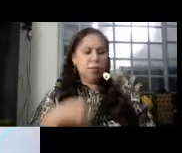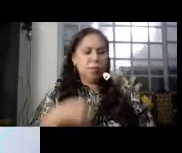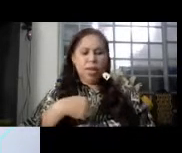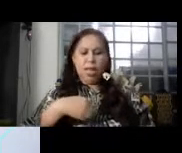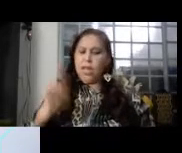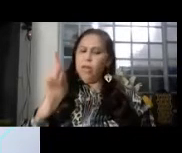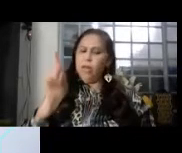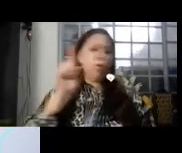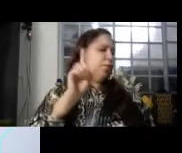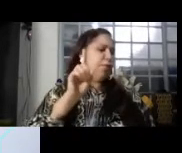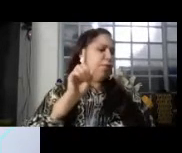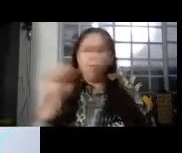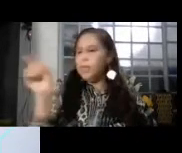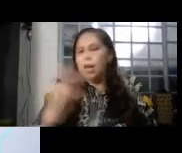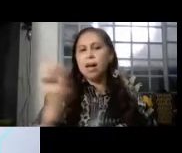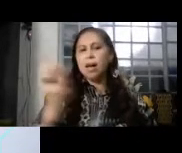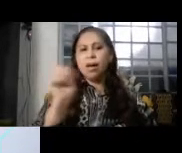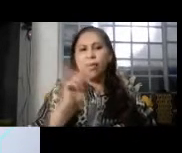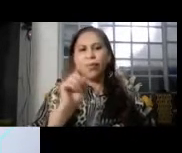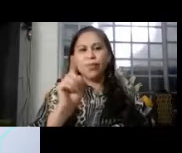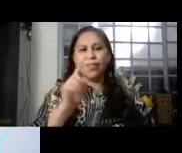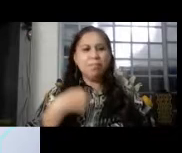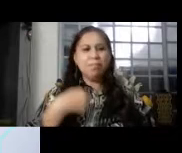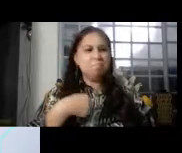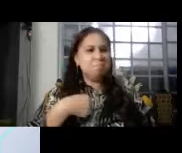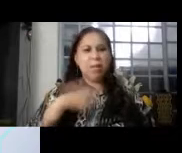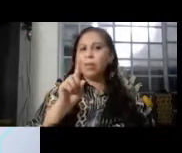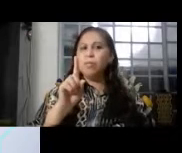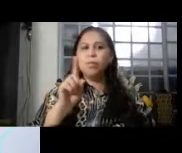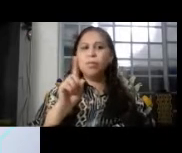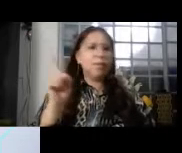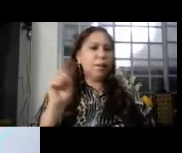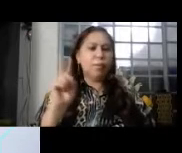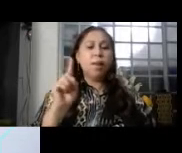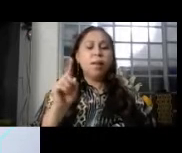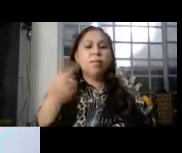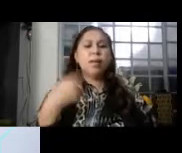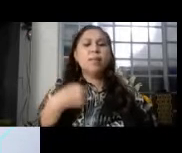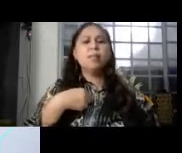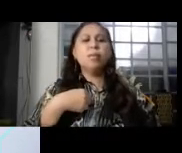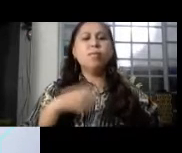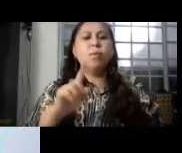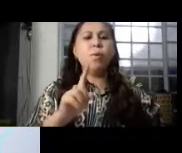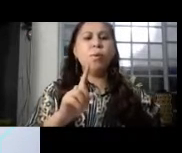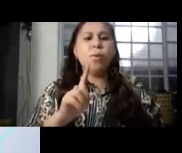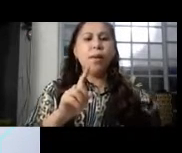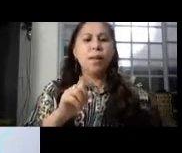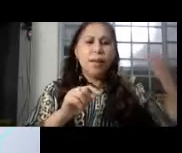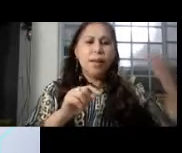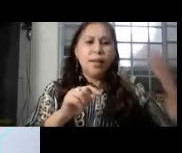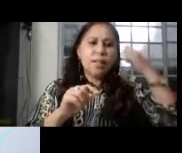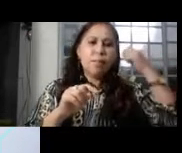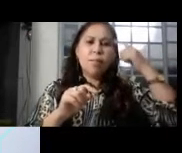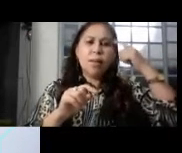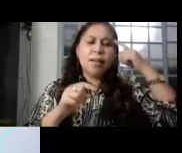ó. Eu não vou. Não. Tá vendo? Eu não vou. Não. Então, esse eu não vou, ele